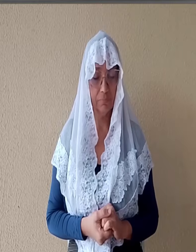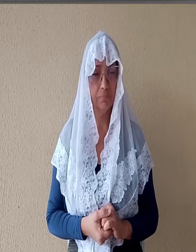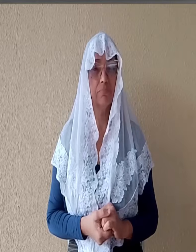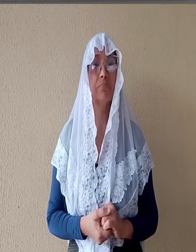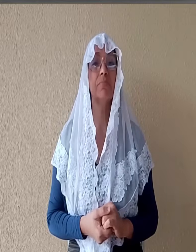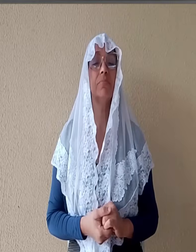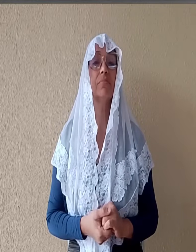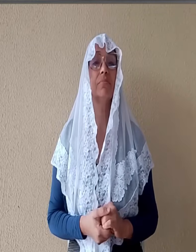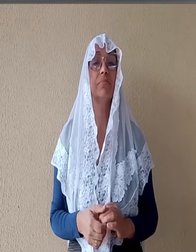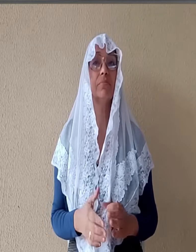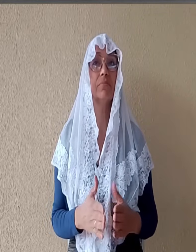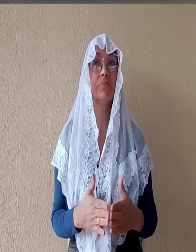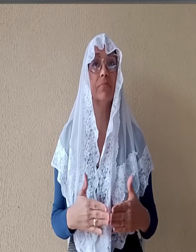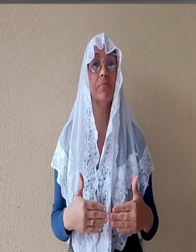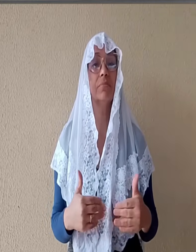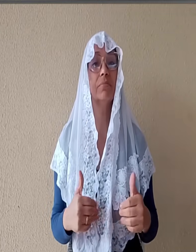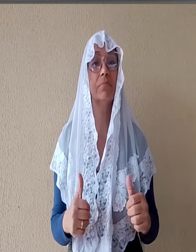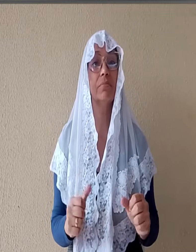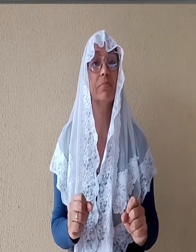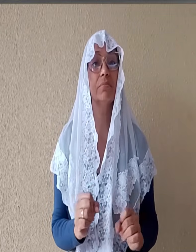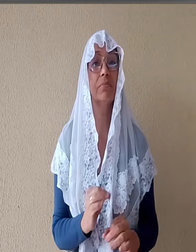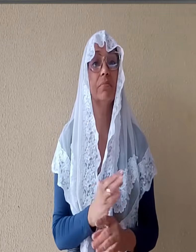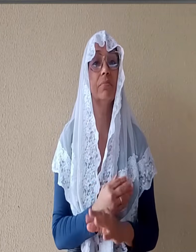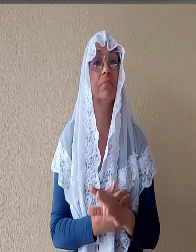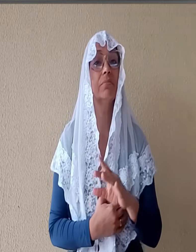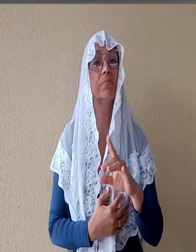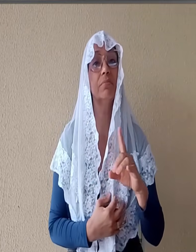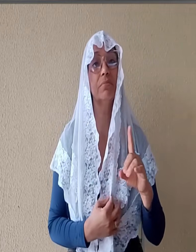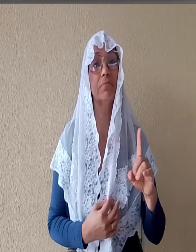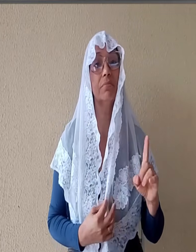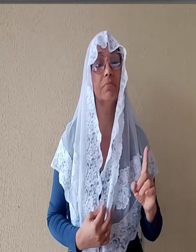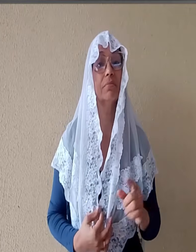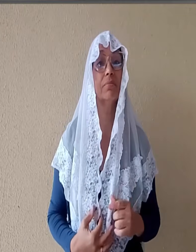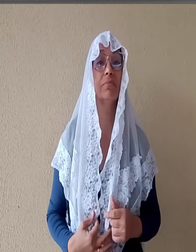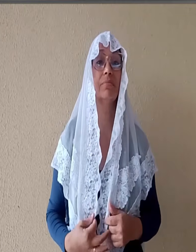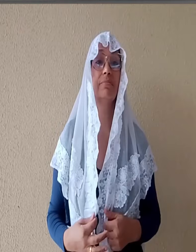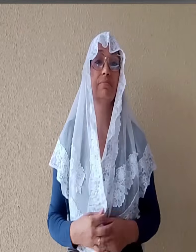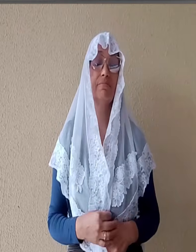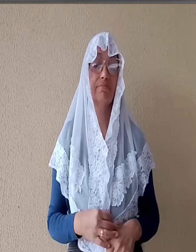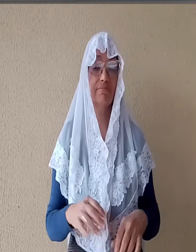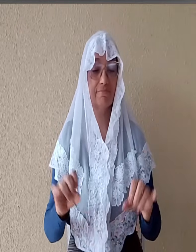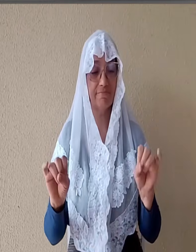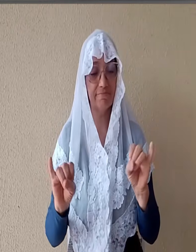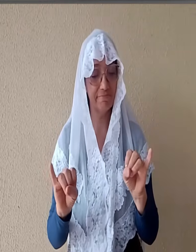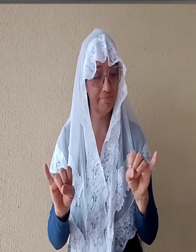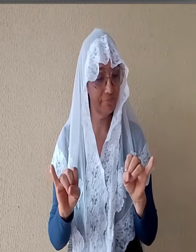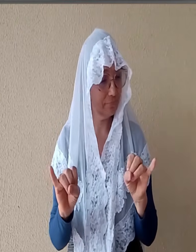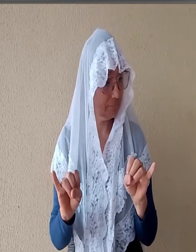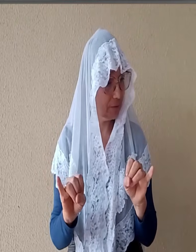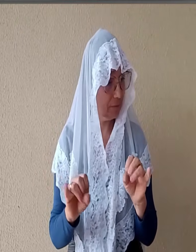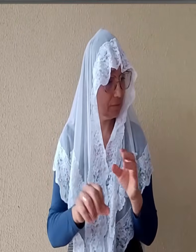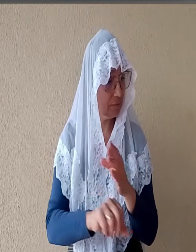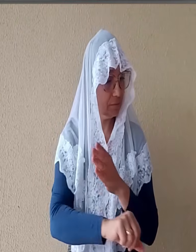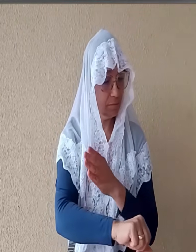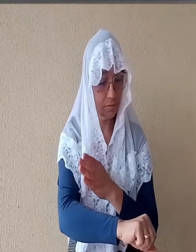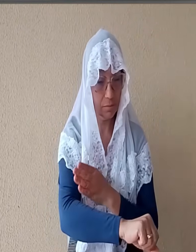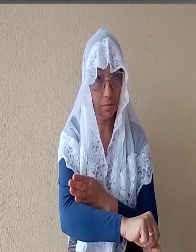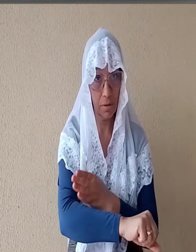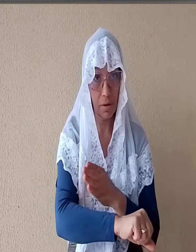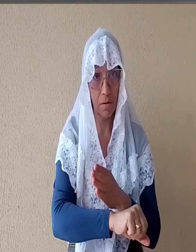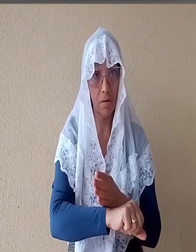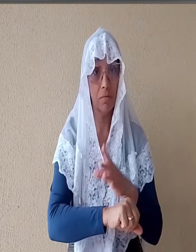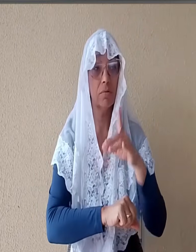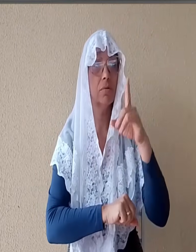para eles, e eles vão passar para ser orado. É isso que é para acontecer na obra, irmão. Porque na eira